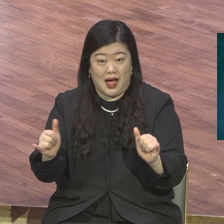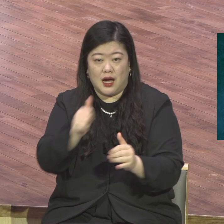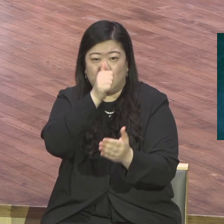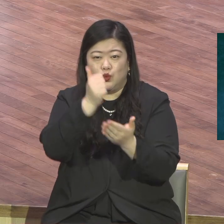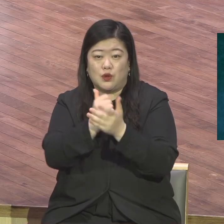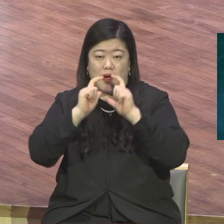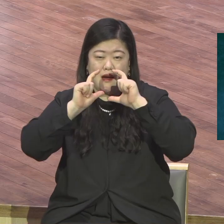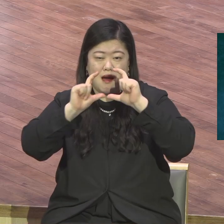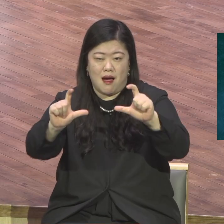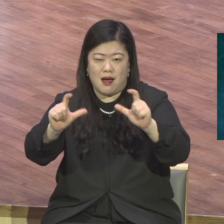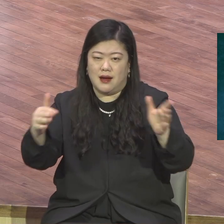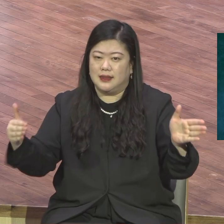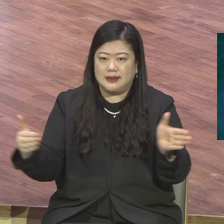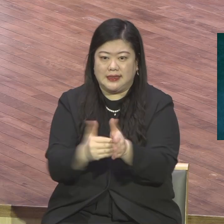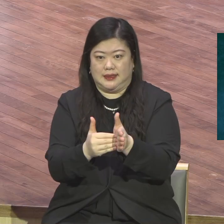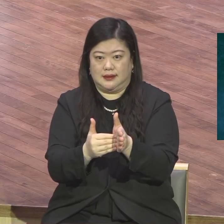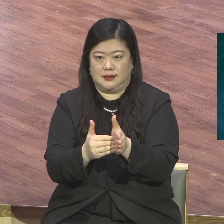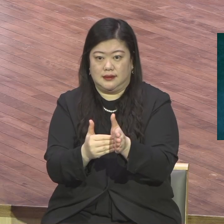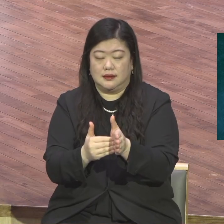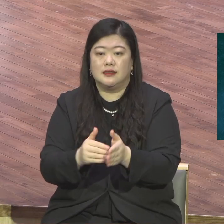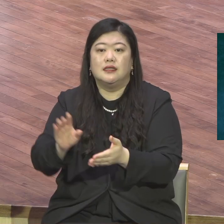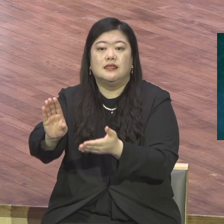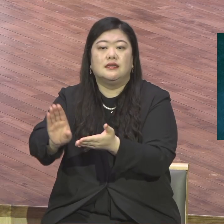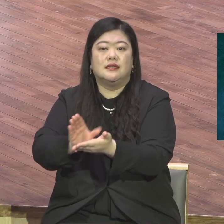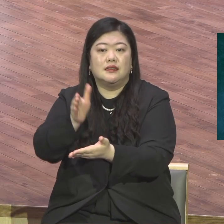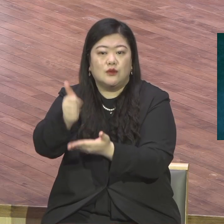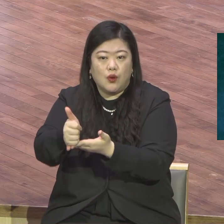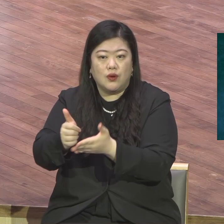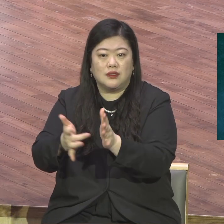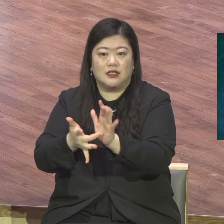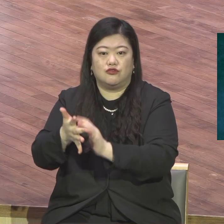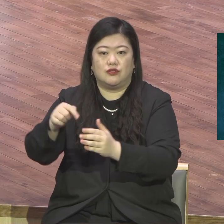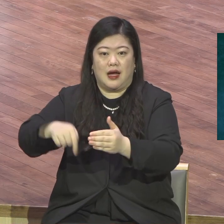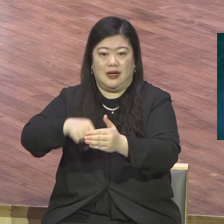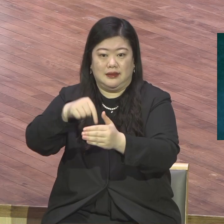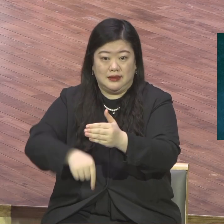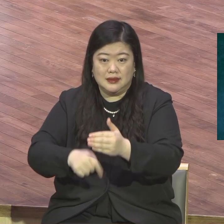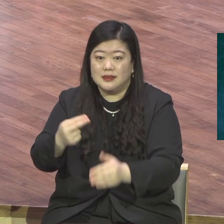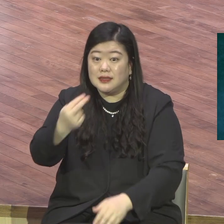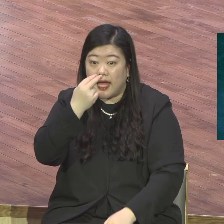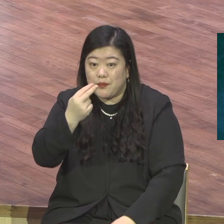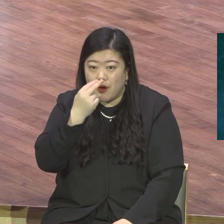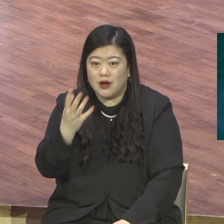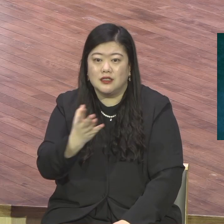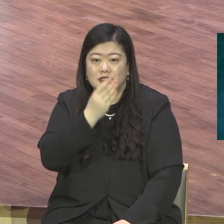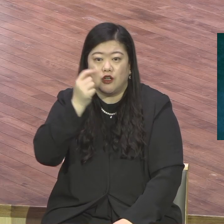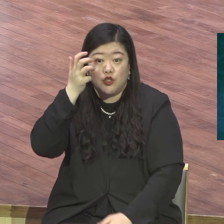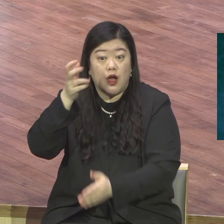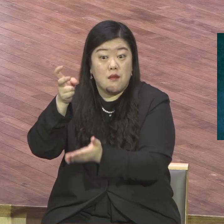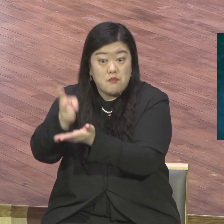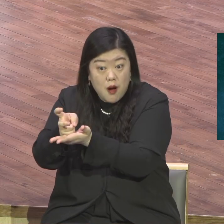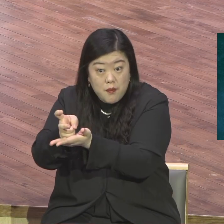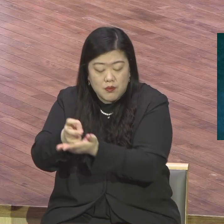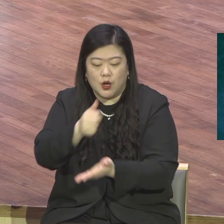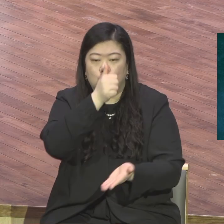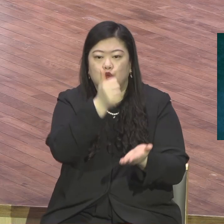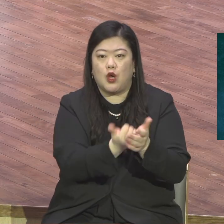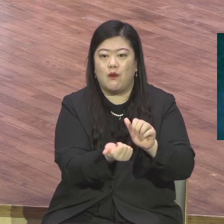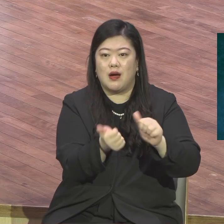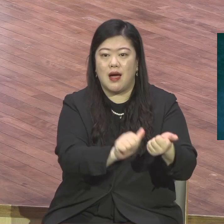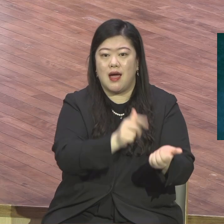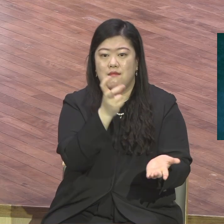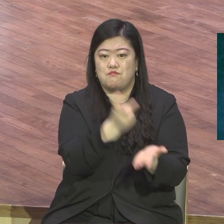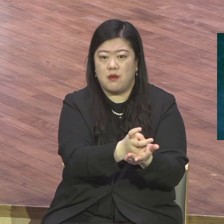자에게는 결코 정죄함이 없나니 이는 그리스도 예수 안에 있는 생명의 승리의 법이